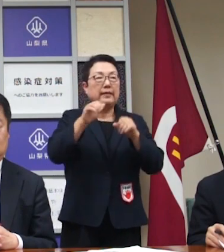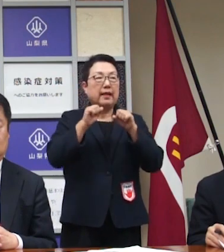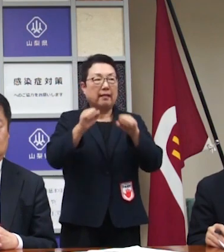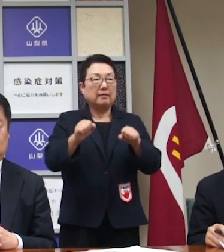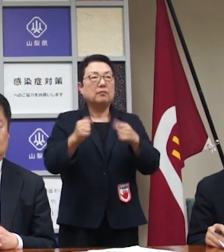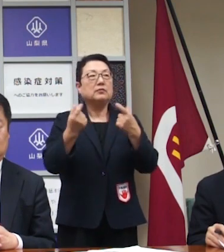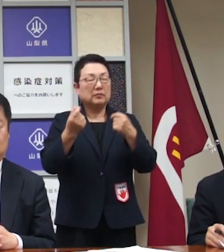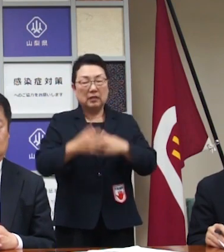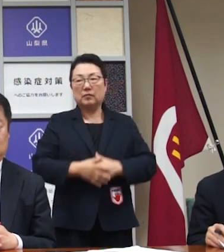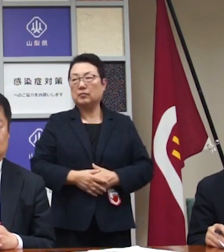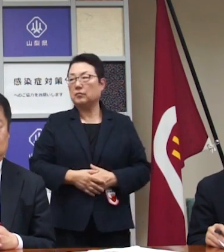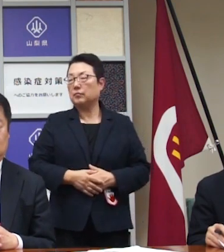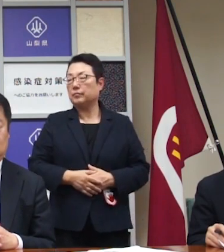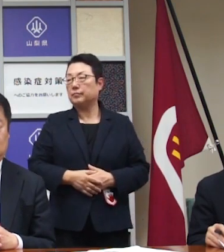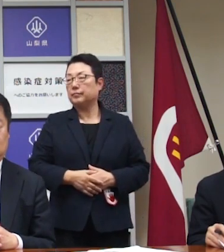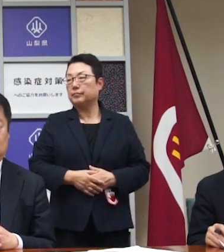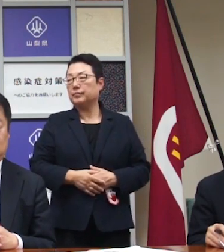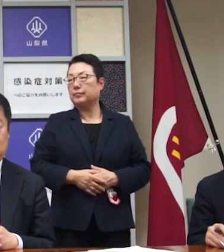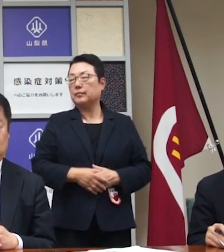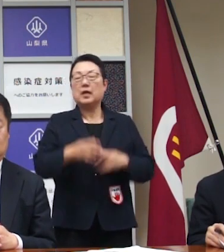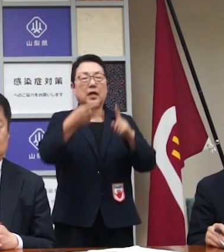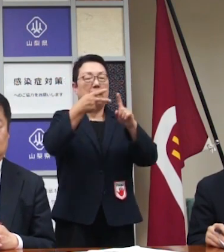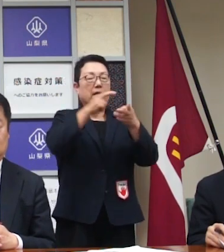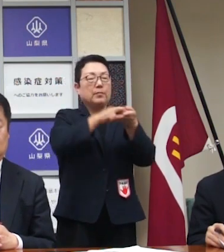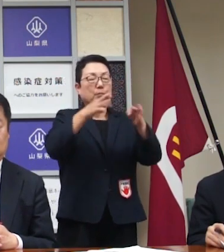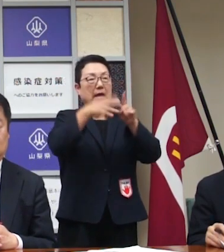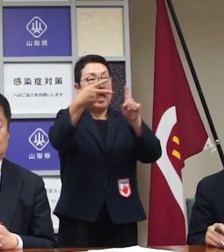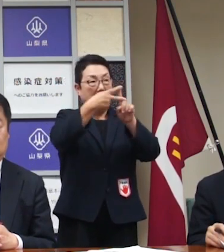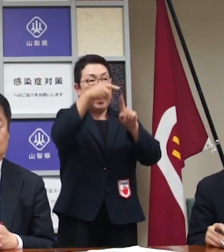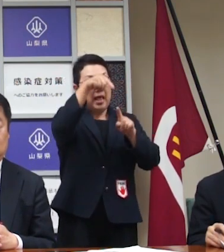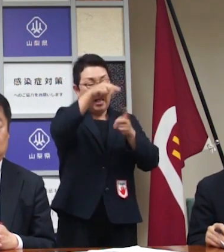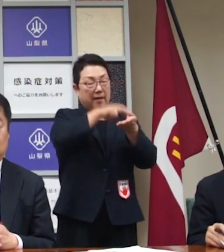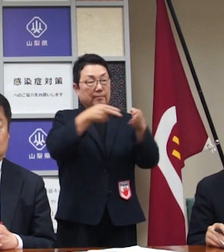してないんですか。 A の医療機関は